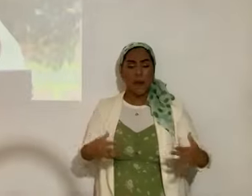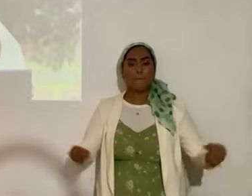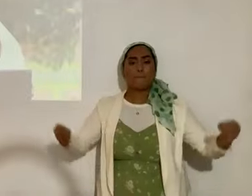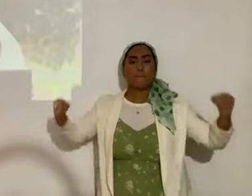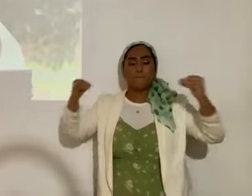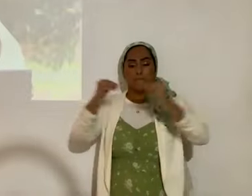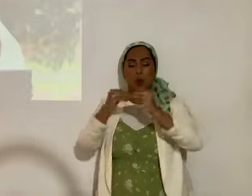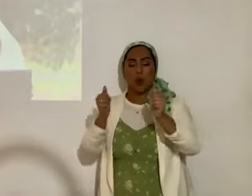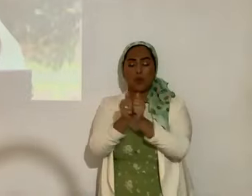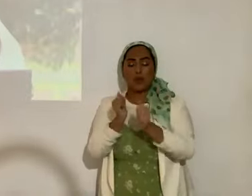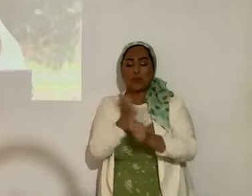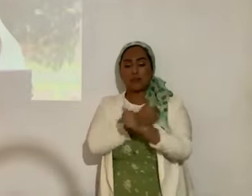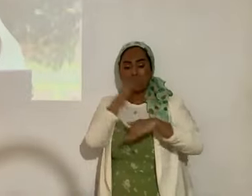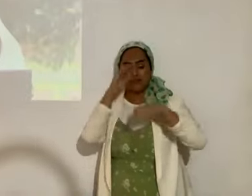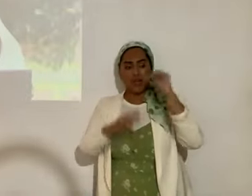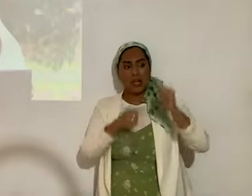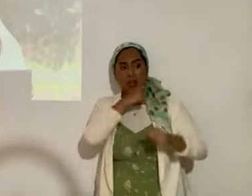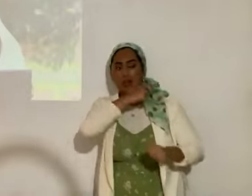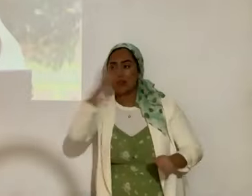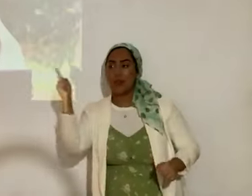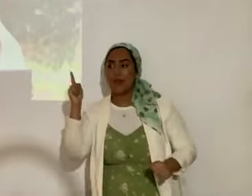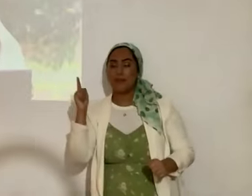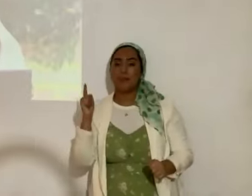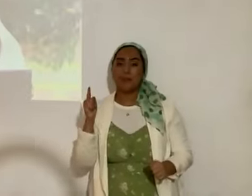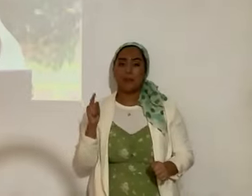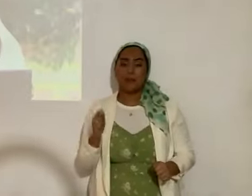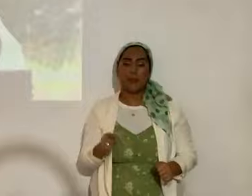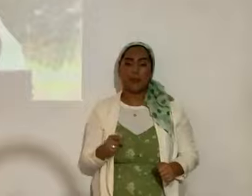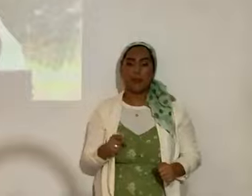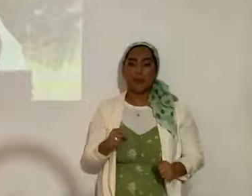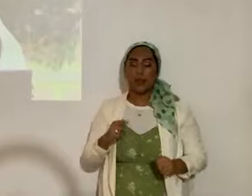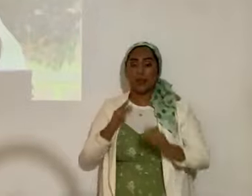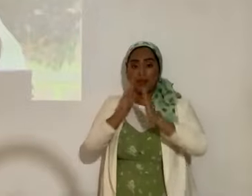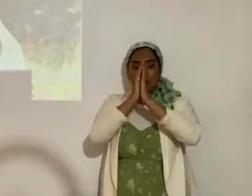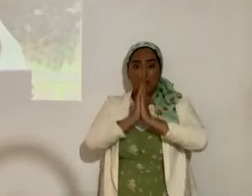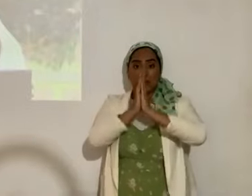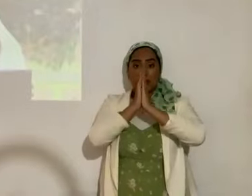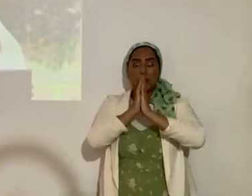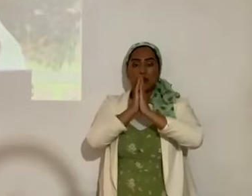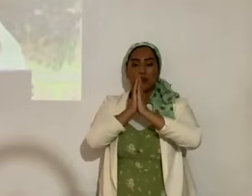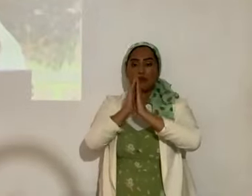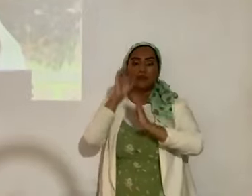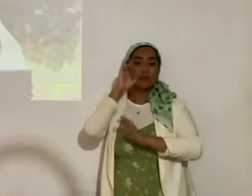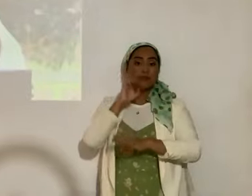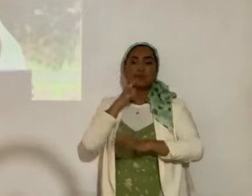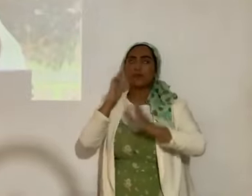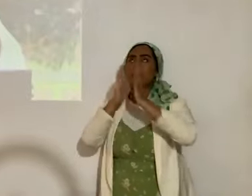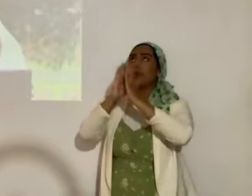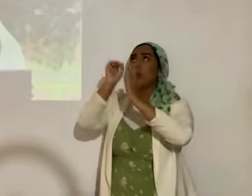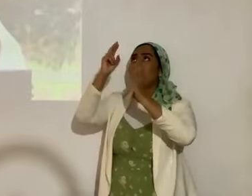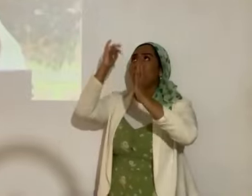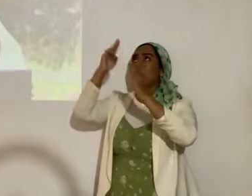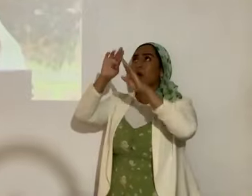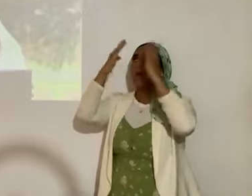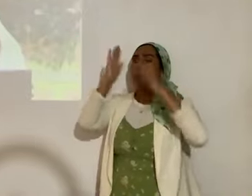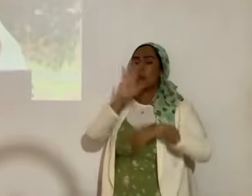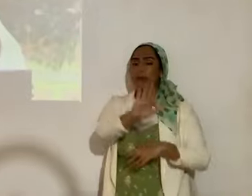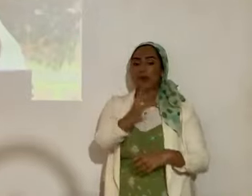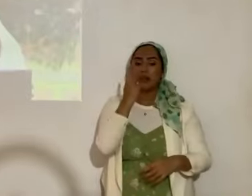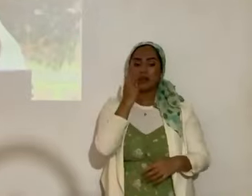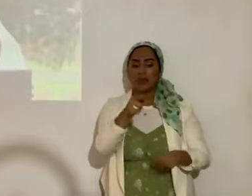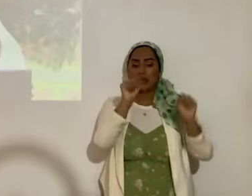porque más son los que están con nosotros que los que están con ellos y oró Eliseo y dijo te ruego que abra